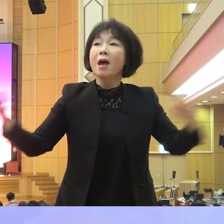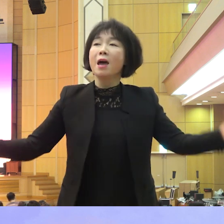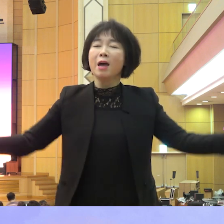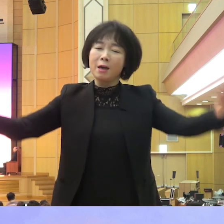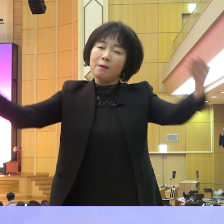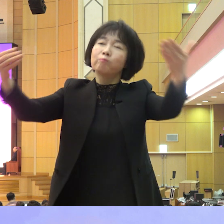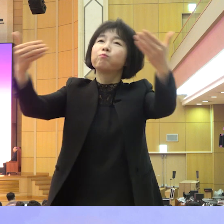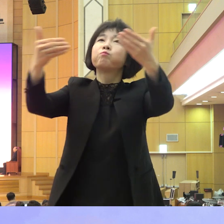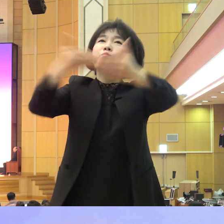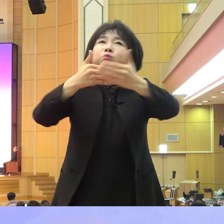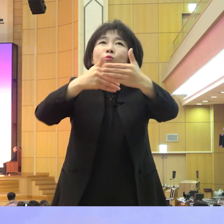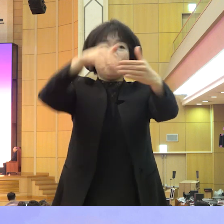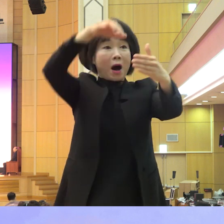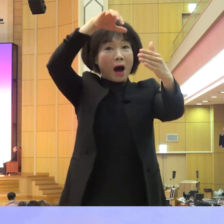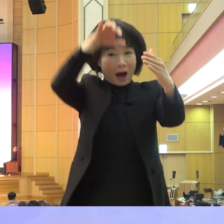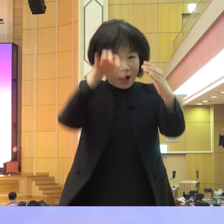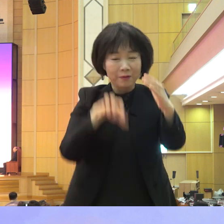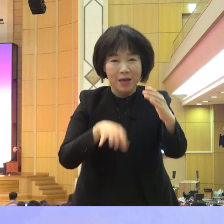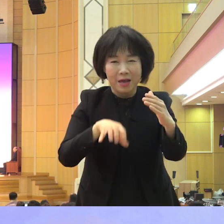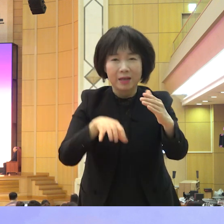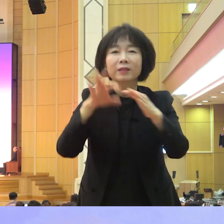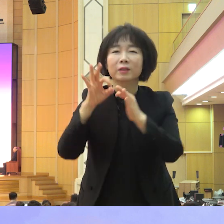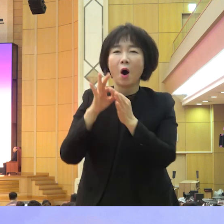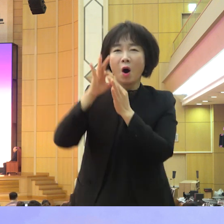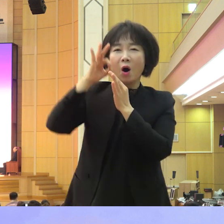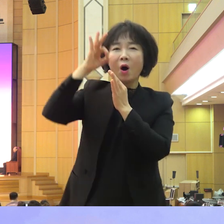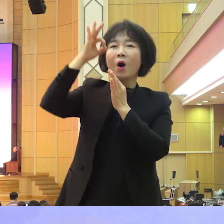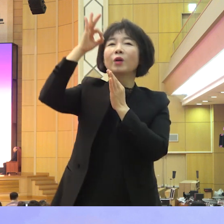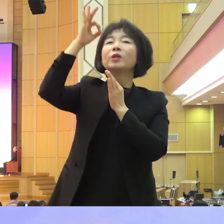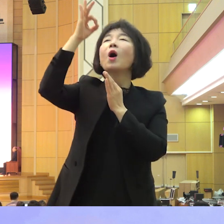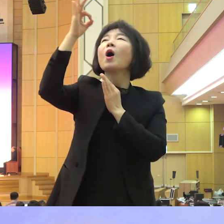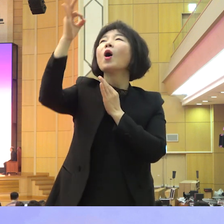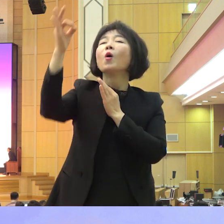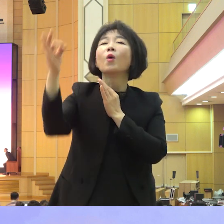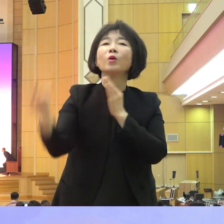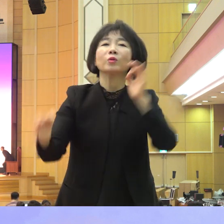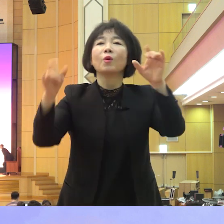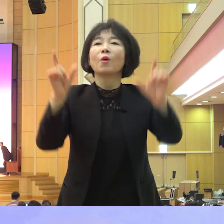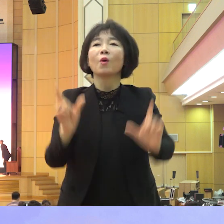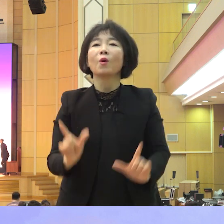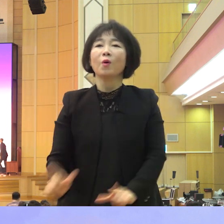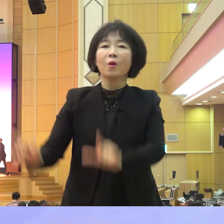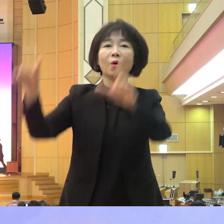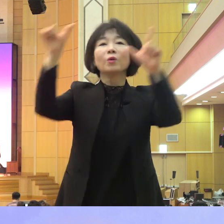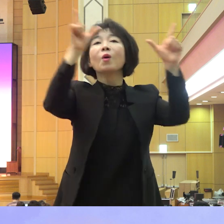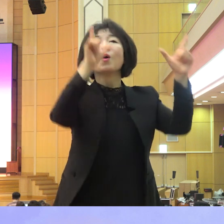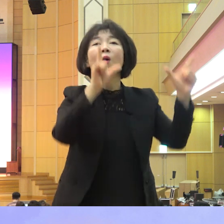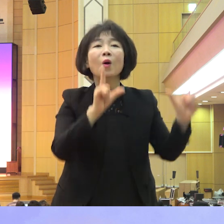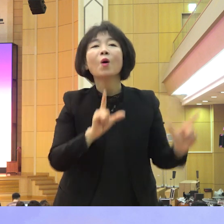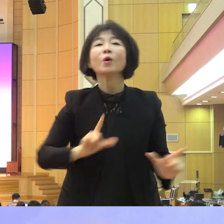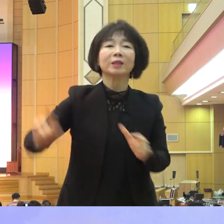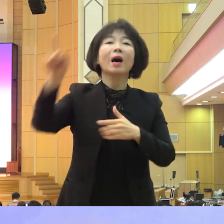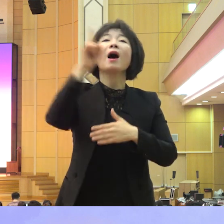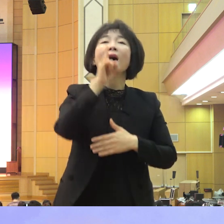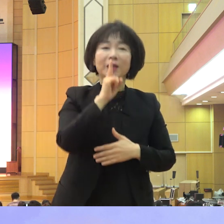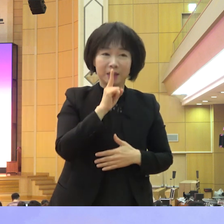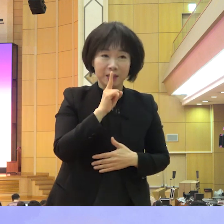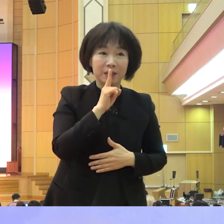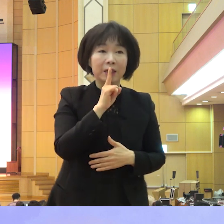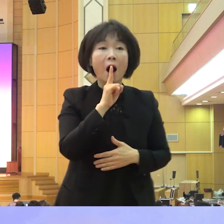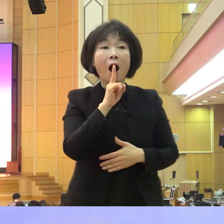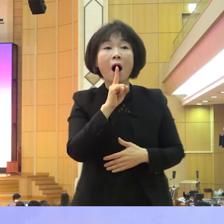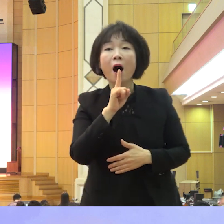아버지의 품 안에서 한 번 더 찬양하시겠습니다. 나를 위해